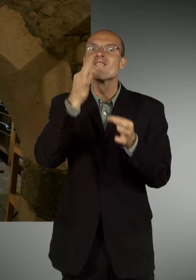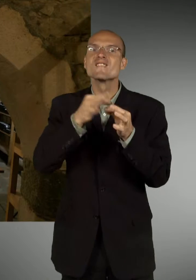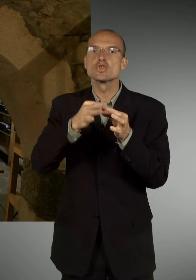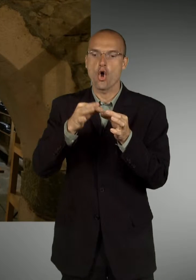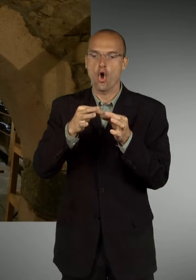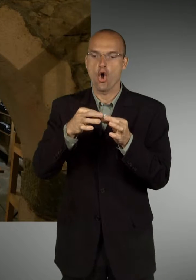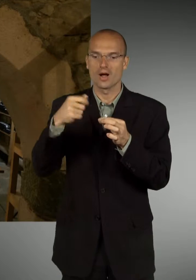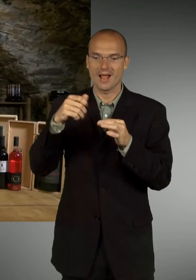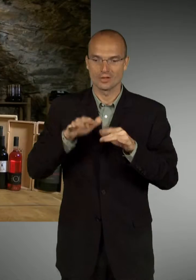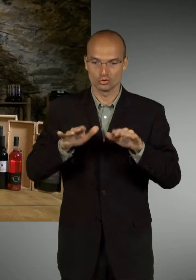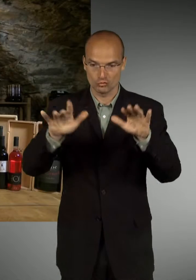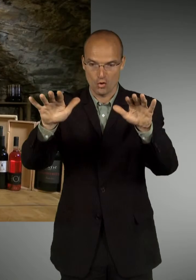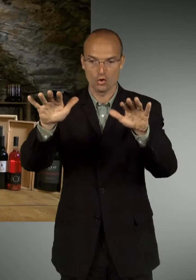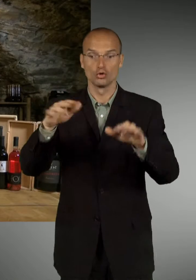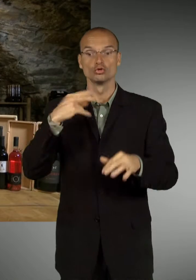siamo qui,